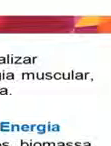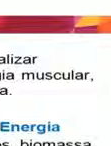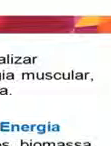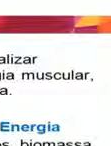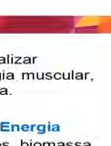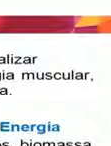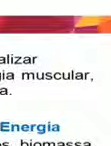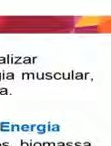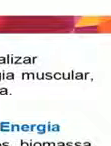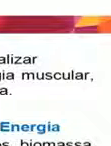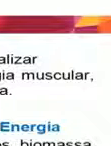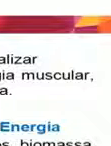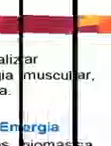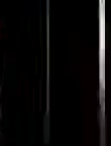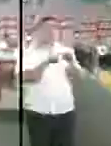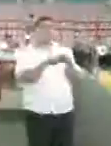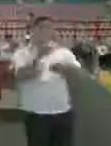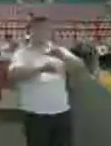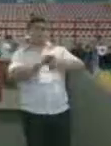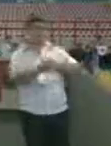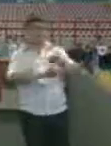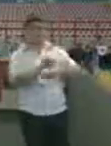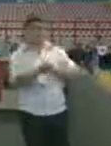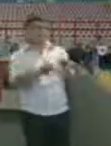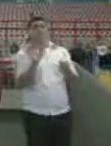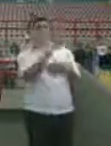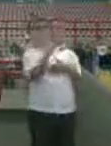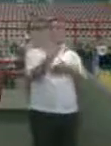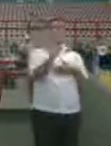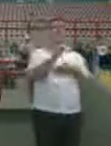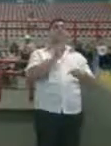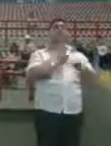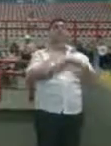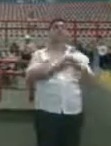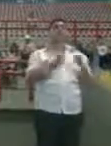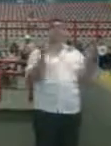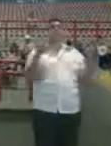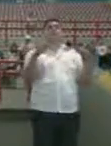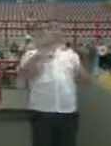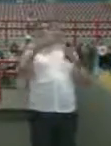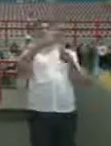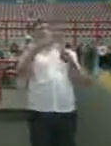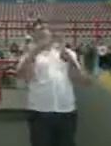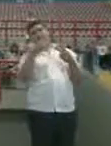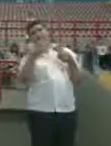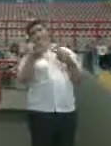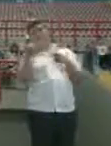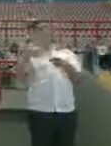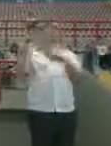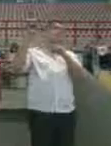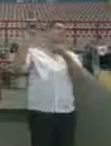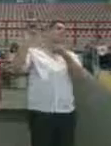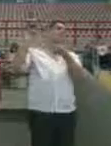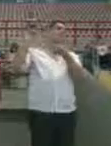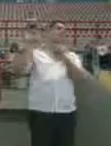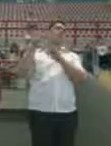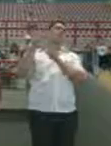os meios, né, que não se renovam. Utilizou, porque você pode dividir as fontes em tradicionais e